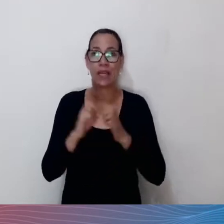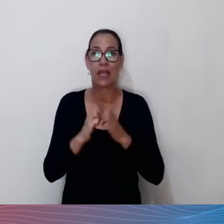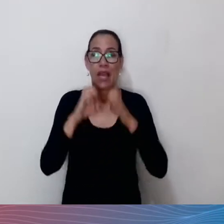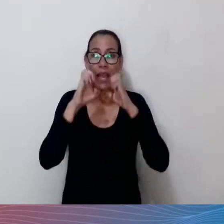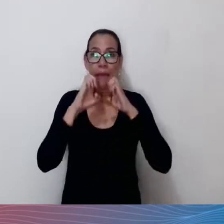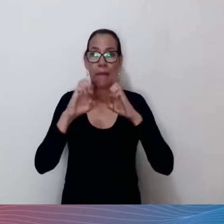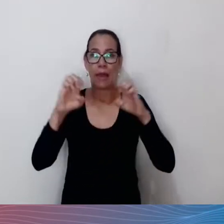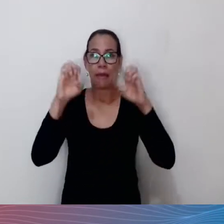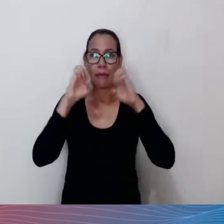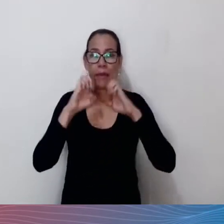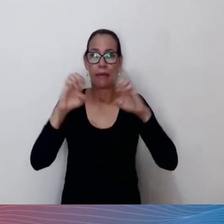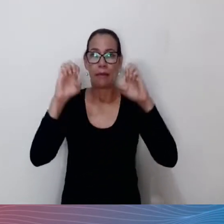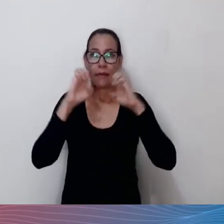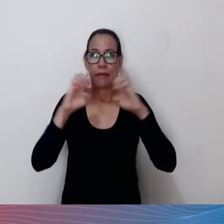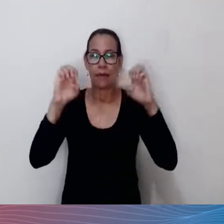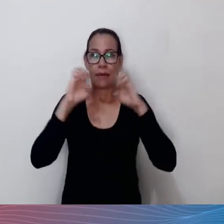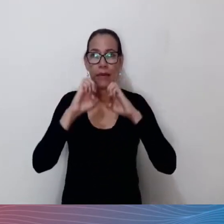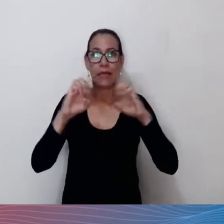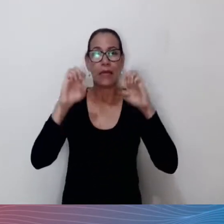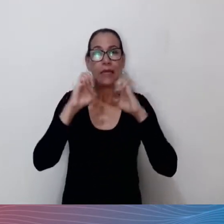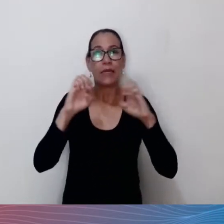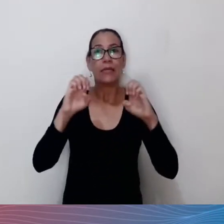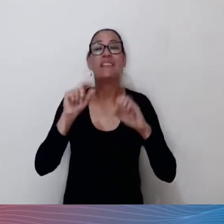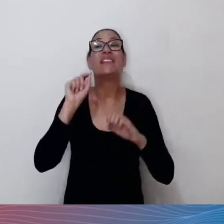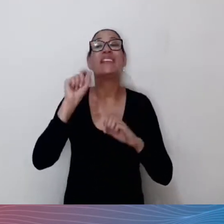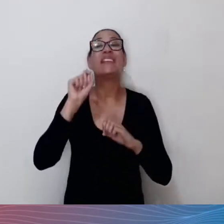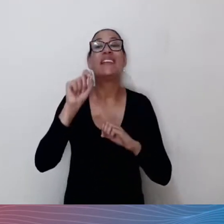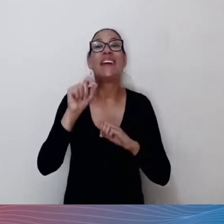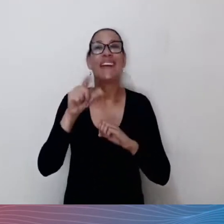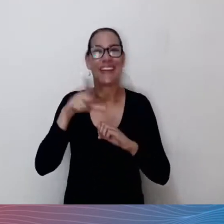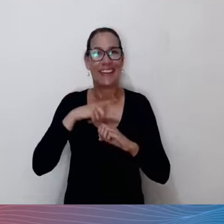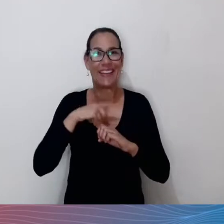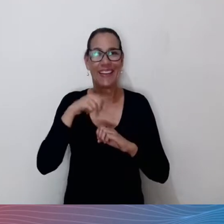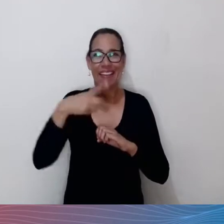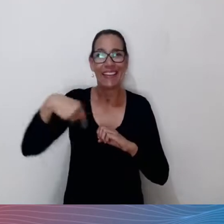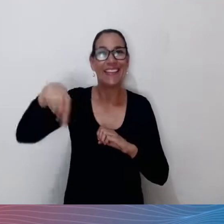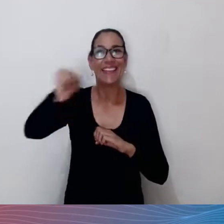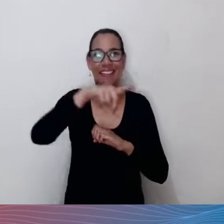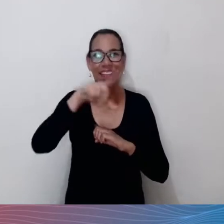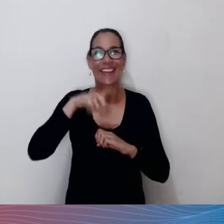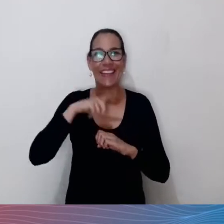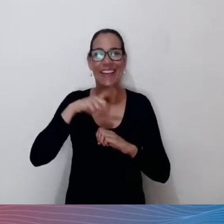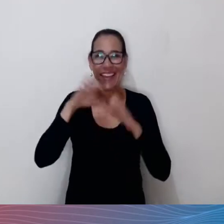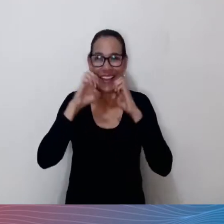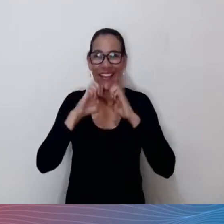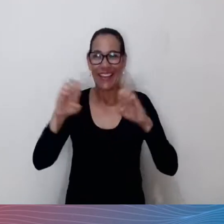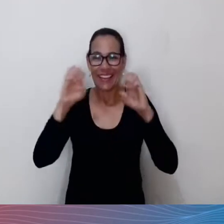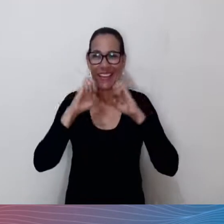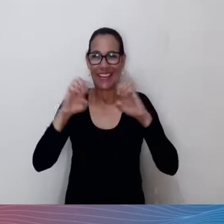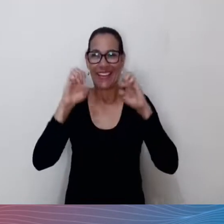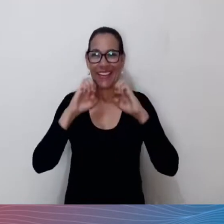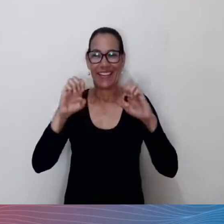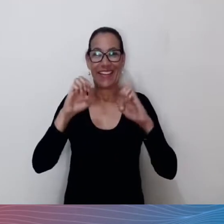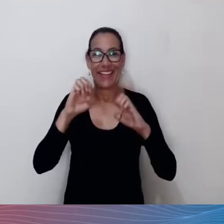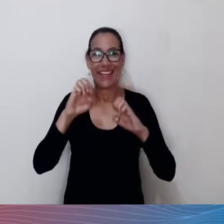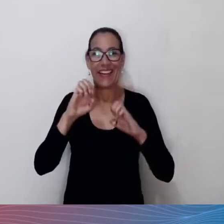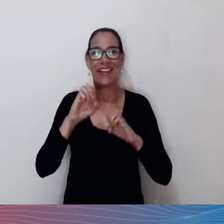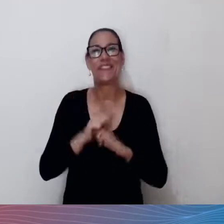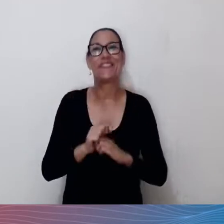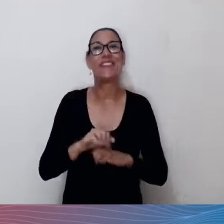itinerantes. Tem missionários itinerantes aqui entre nós? Amém? Nossos